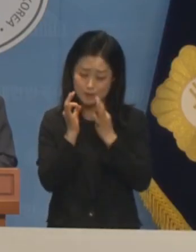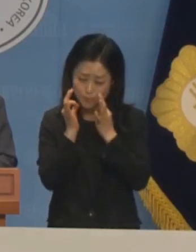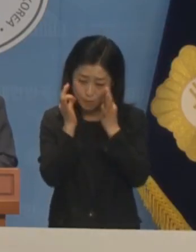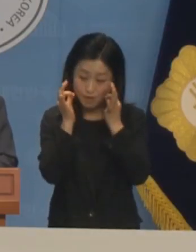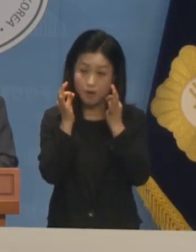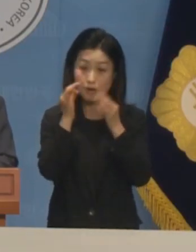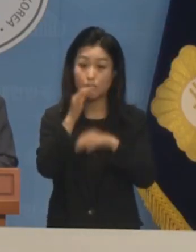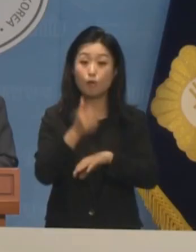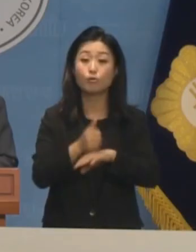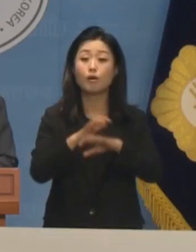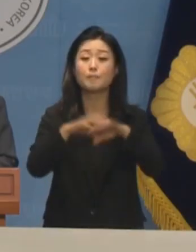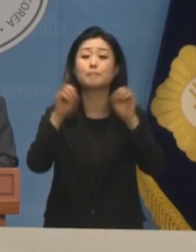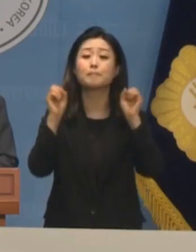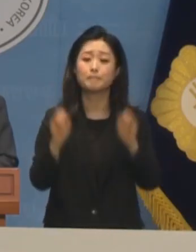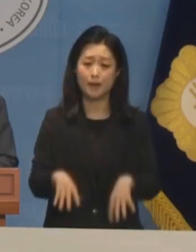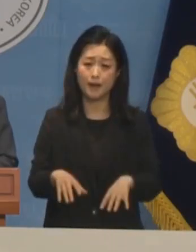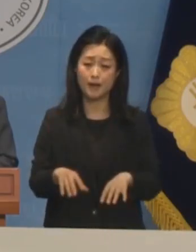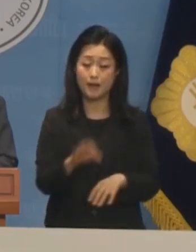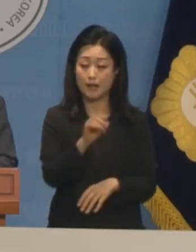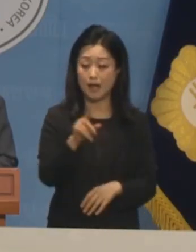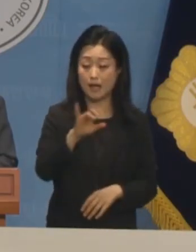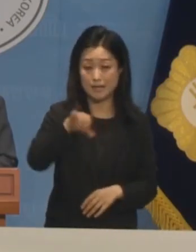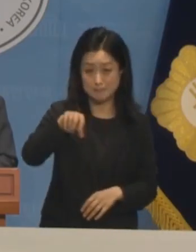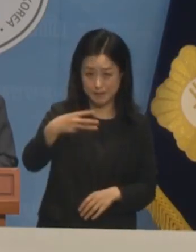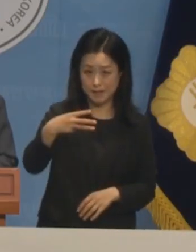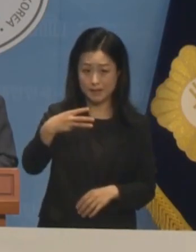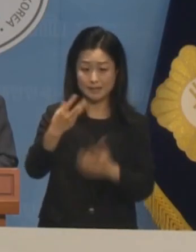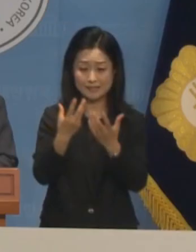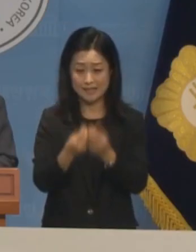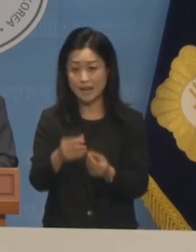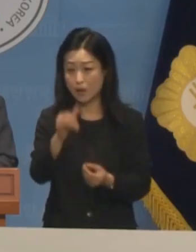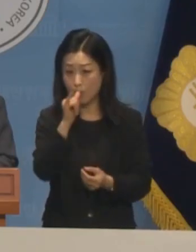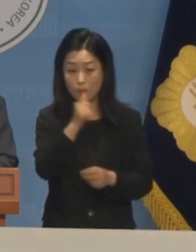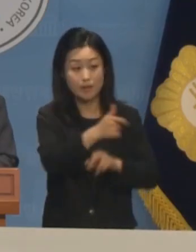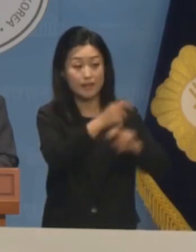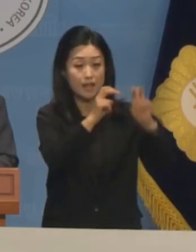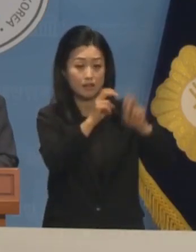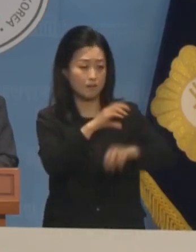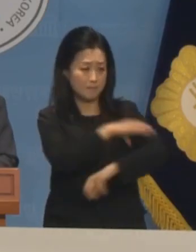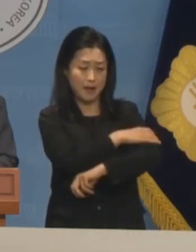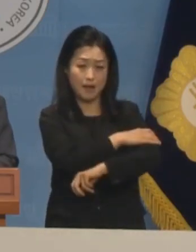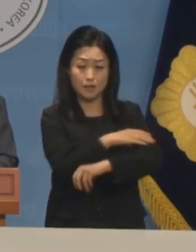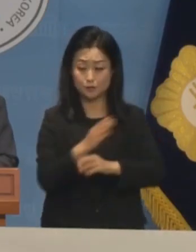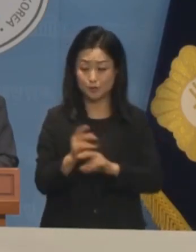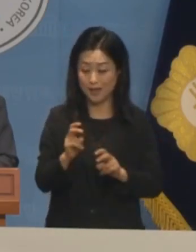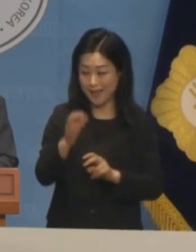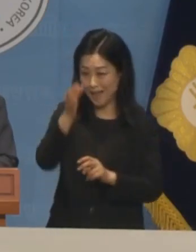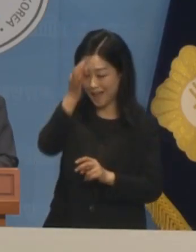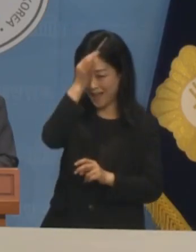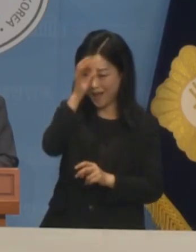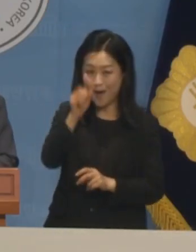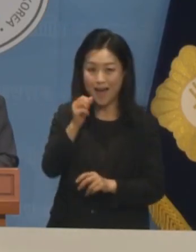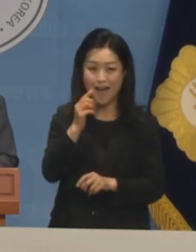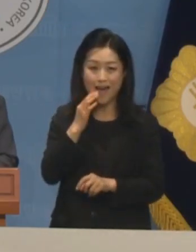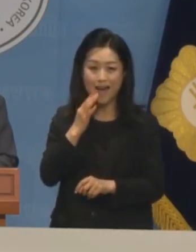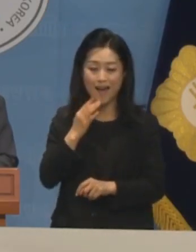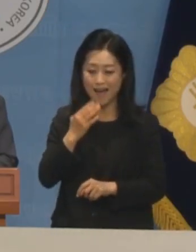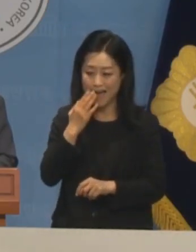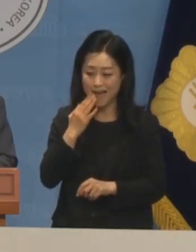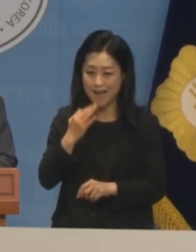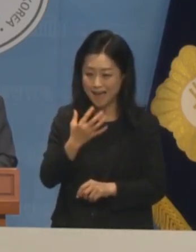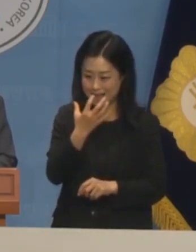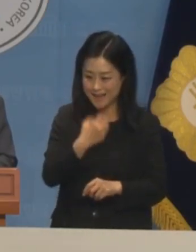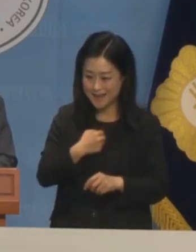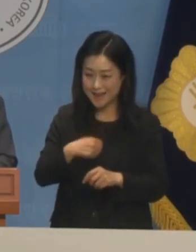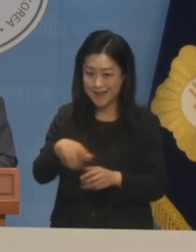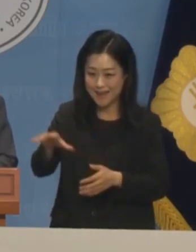소용이 없었던 것이다. 아이밀 사례뿐만 아니라 재벌 대기업 등은 중소기업의 기술과 아이디어를 탈취하여 자신들의 이익